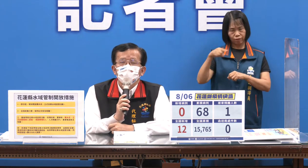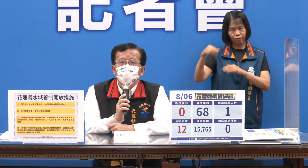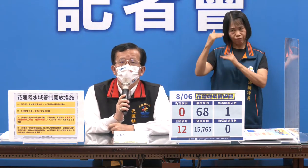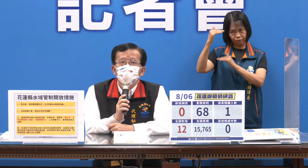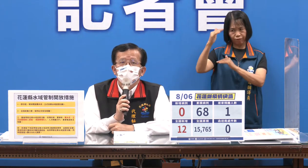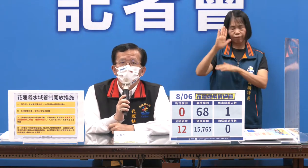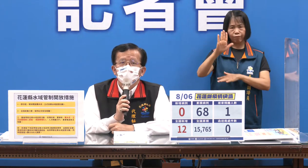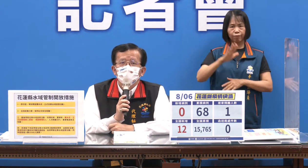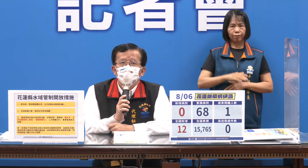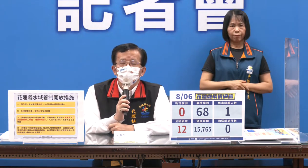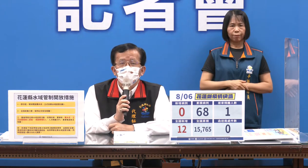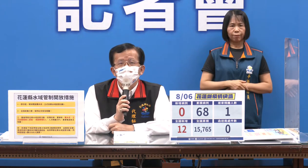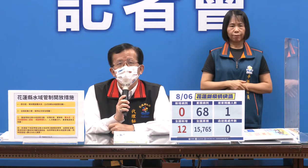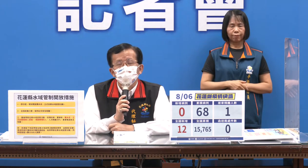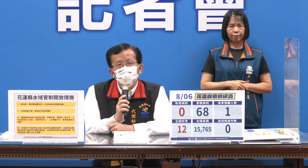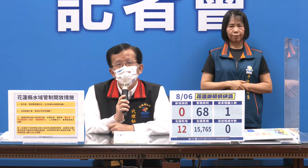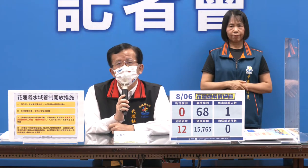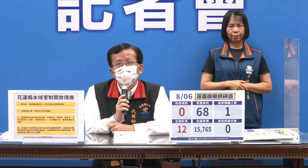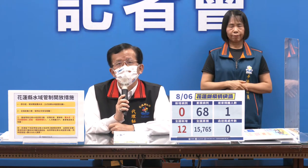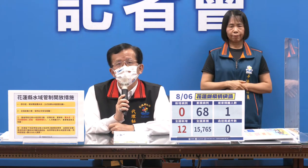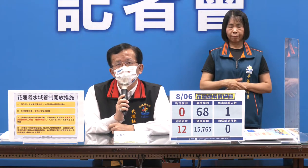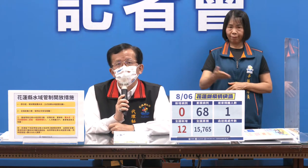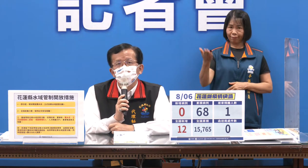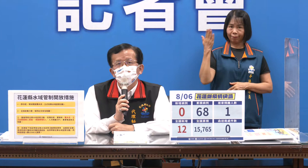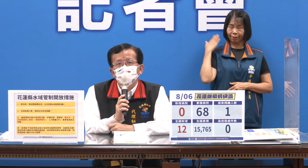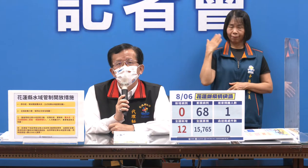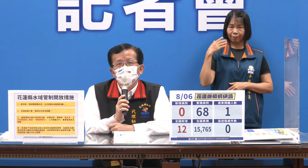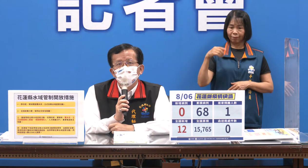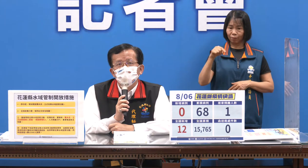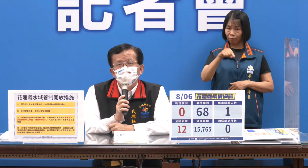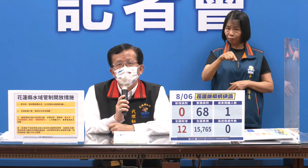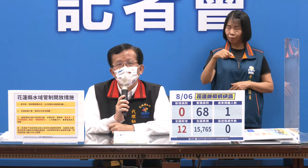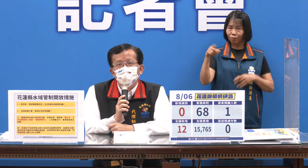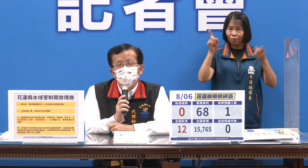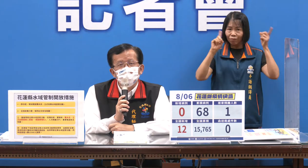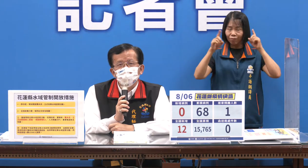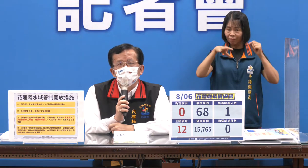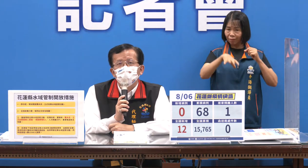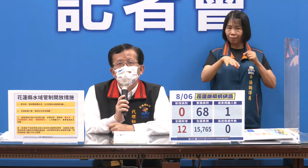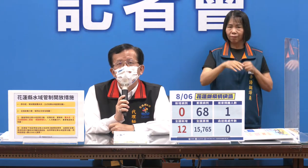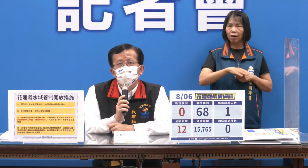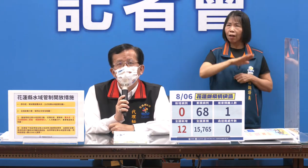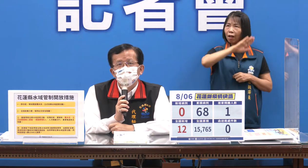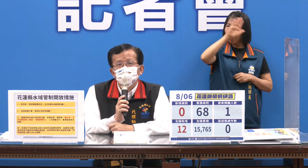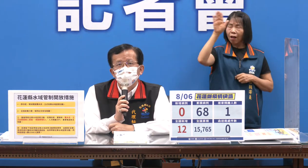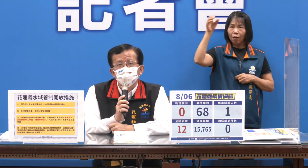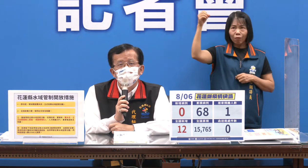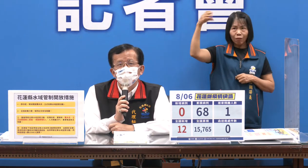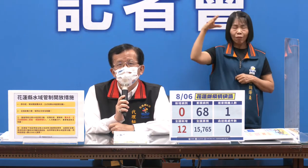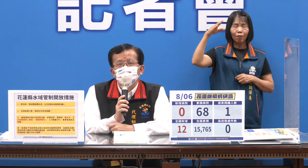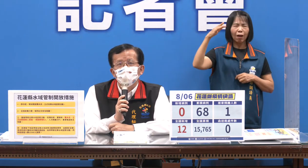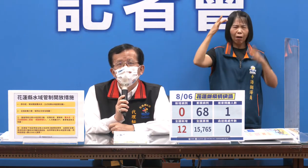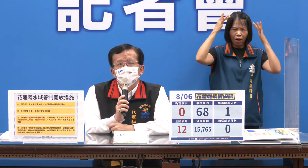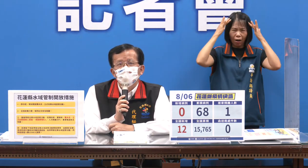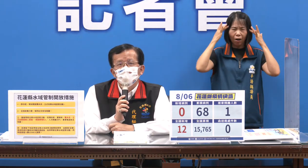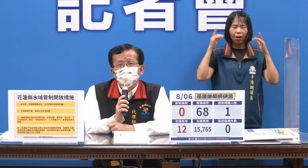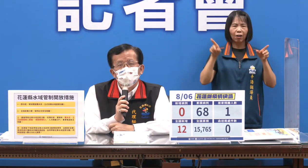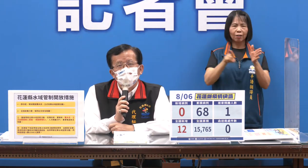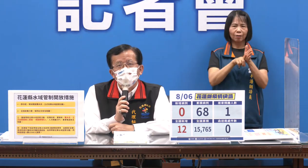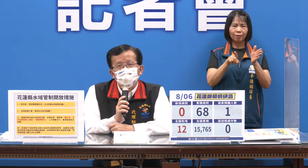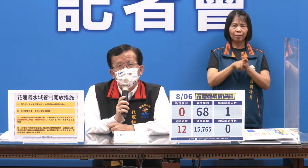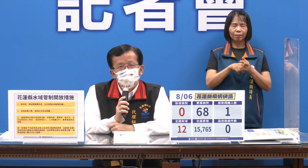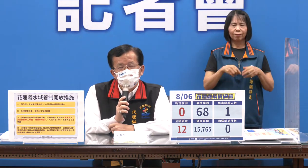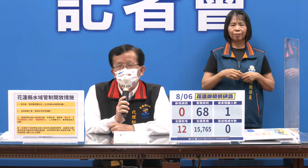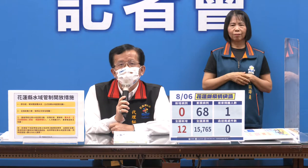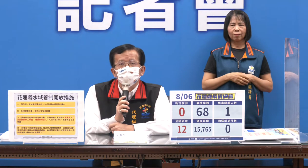限。据了解，过去这个地区在天气好非常热门时段都